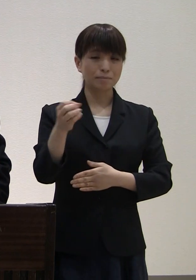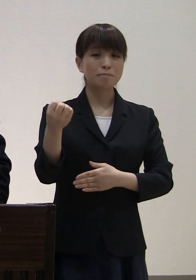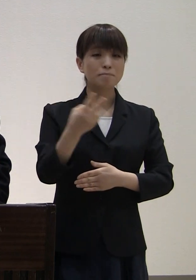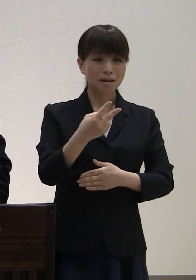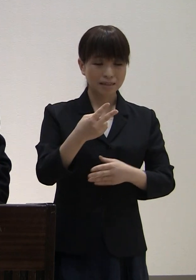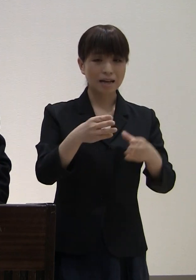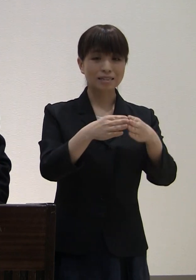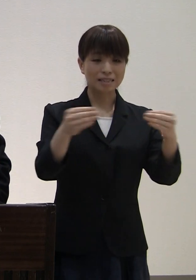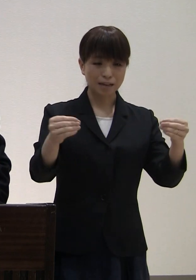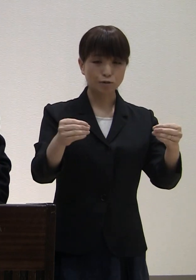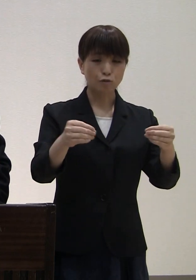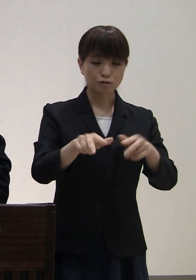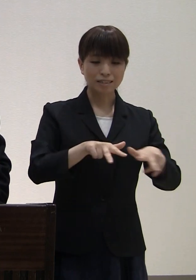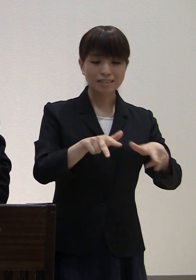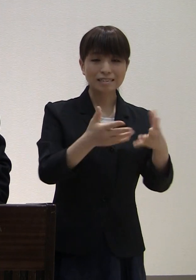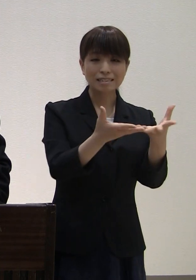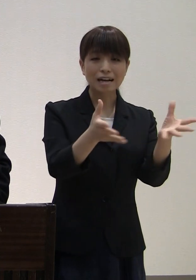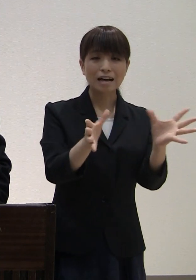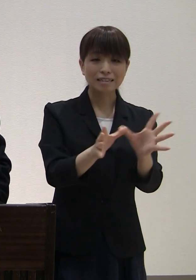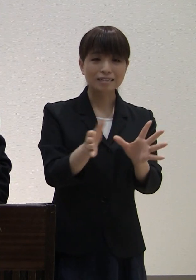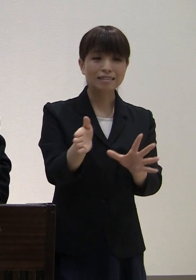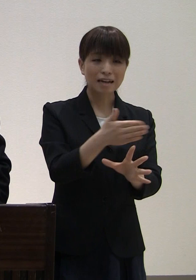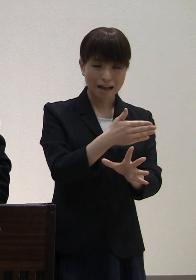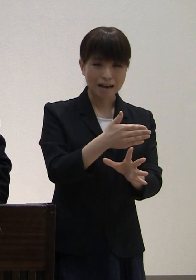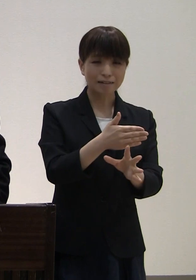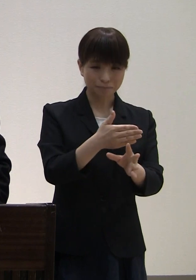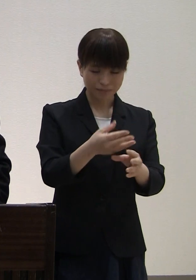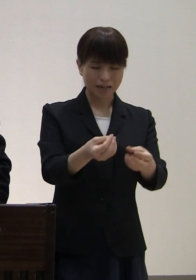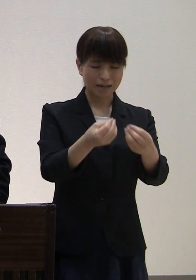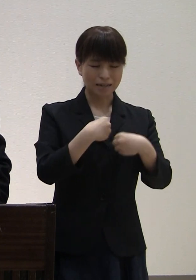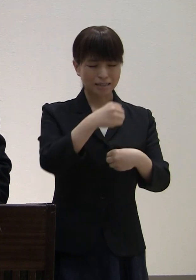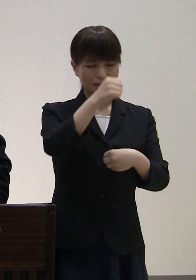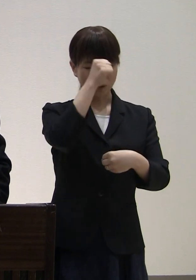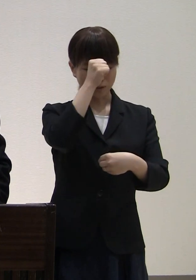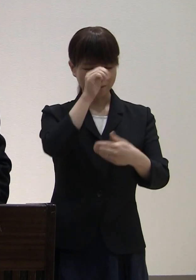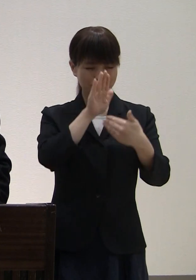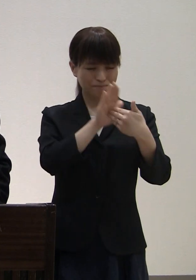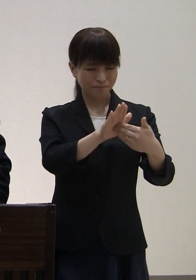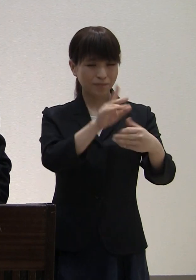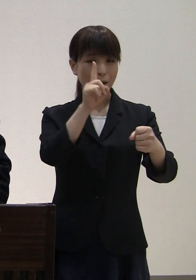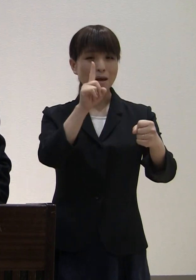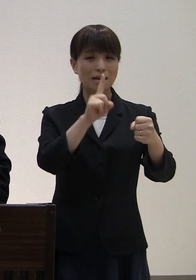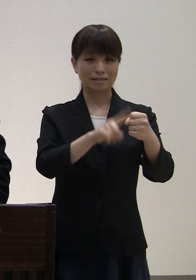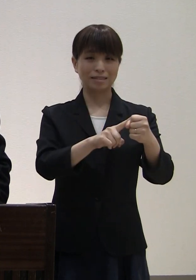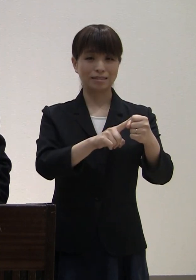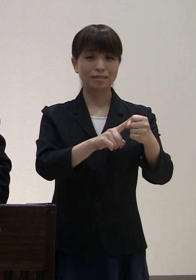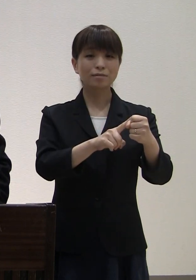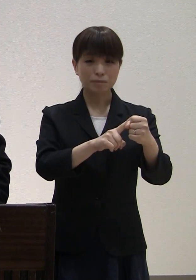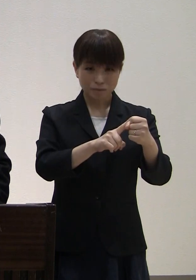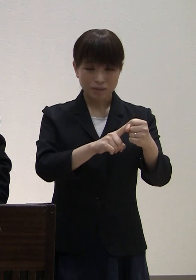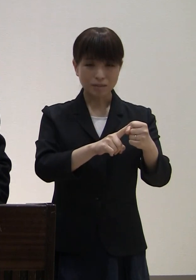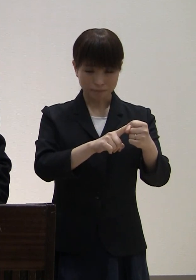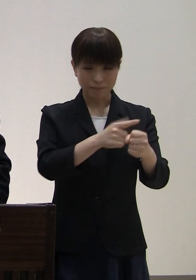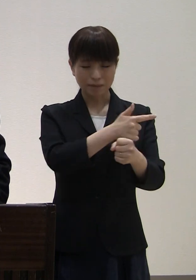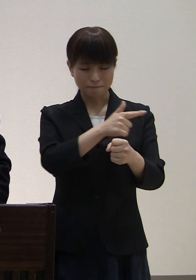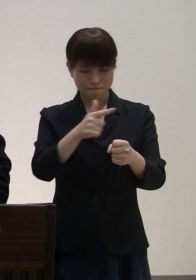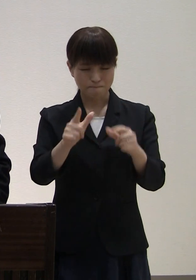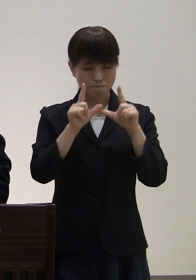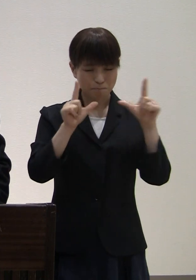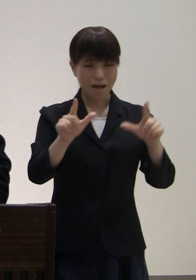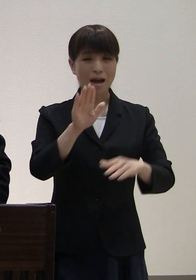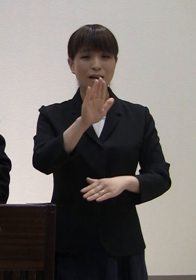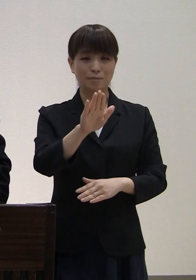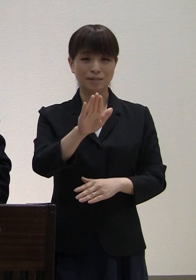新型コロナウイルス感染症に打ち勝つためにと全国知事会への宣言が出されております。それを受け